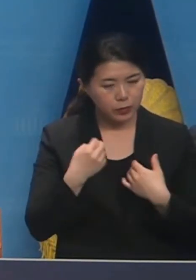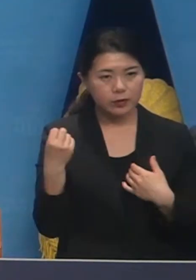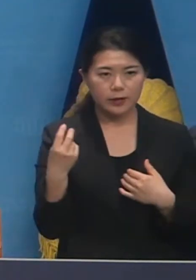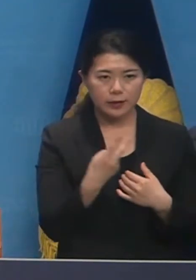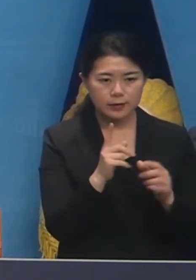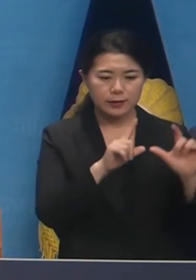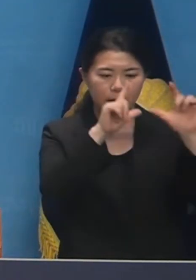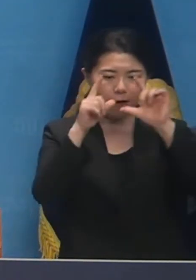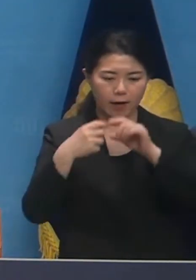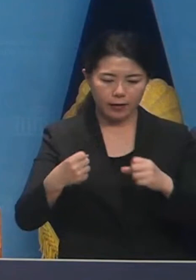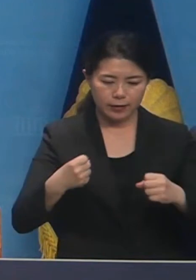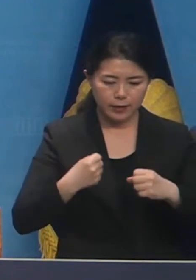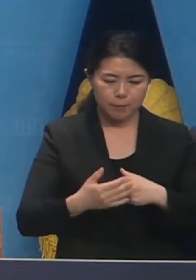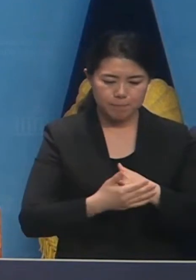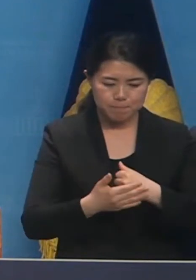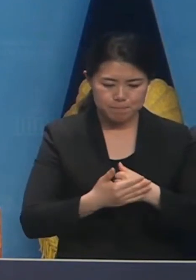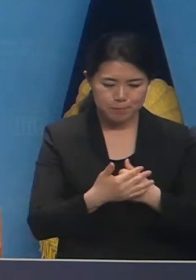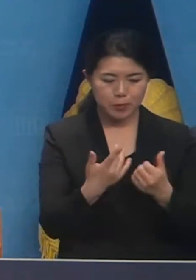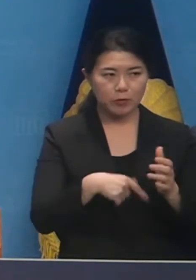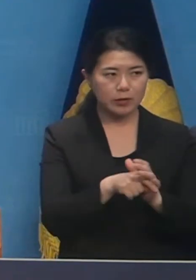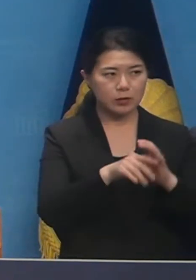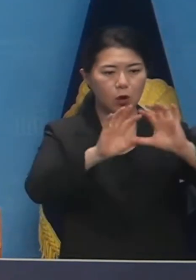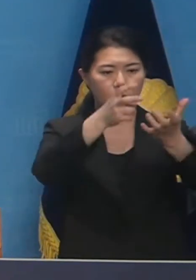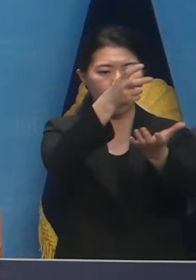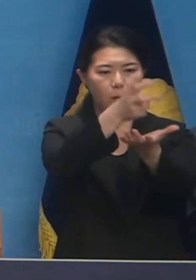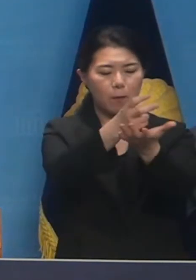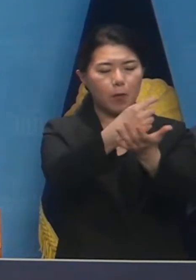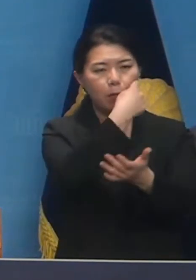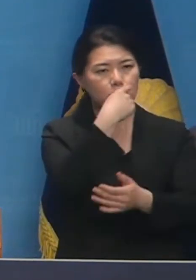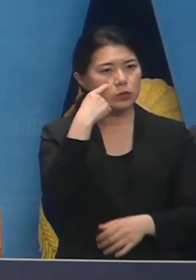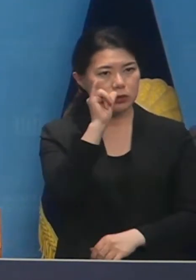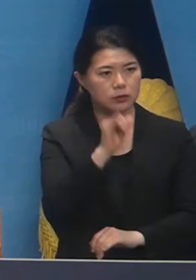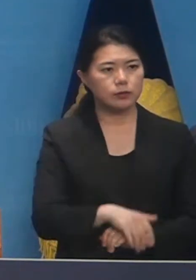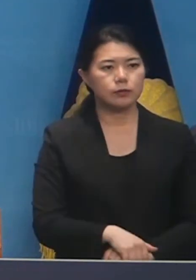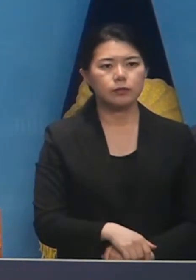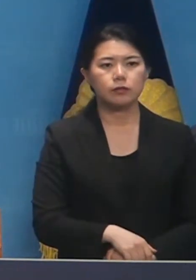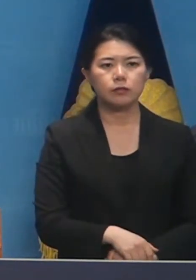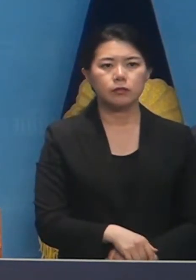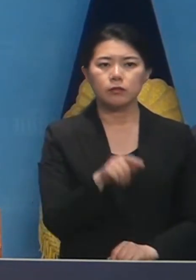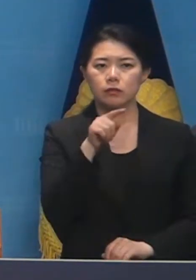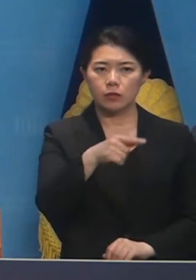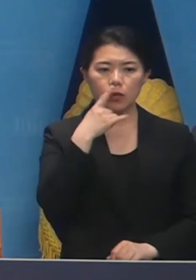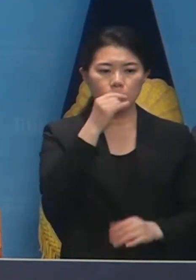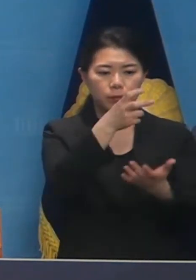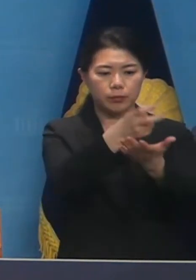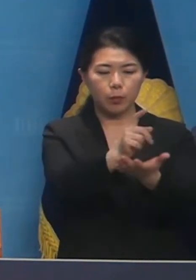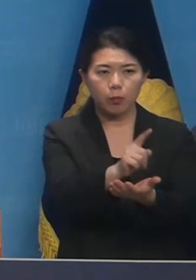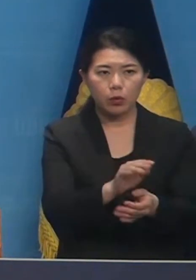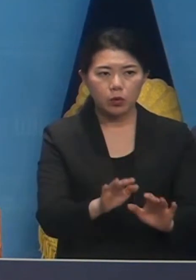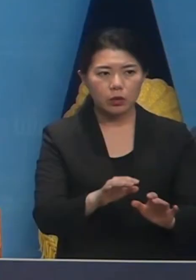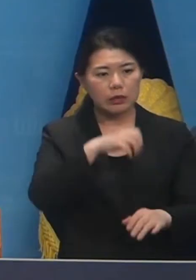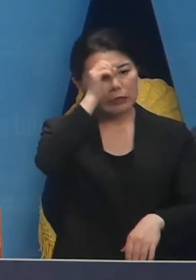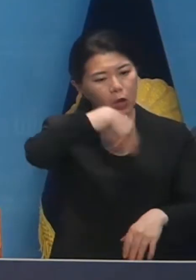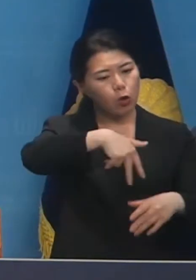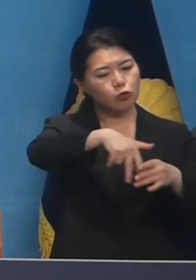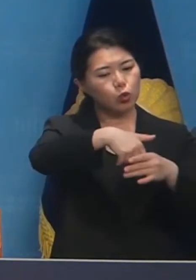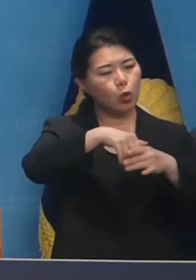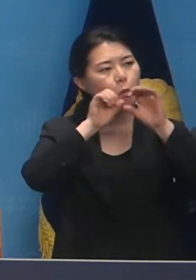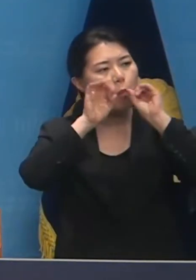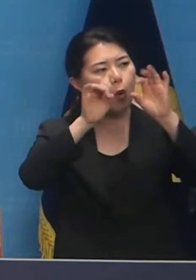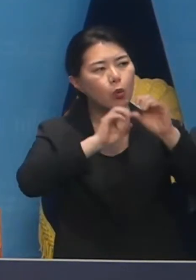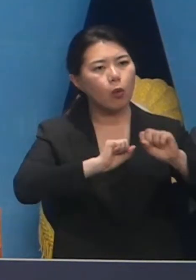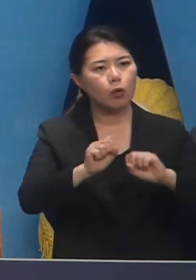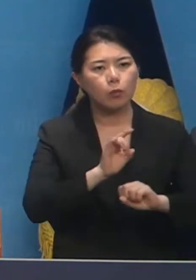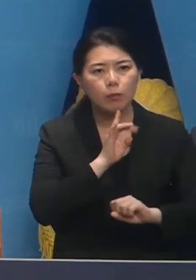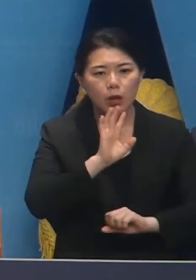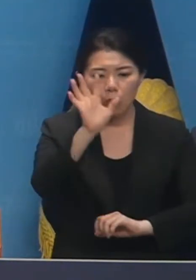다시 살아갈 힘을 얻도록 헌법이 보장하고 있다. 이와 같은 헌법은 단순히 종교의 포교 활동을